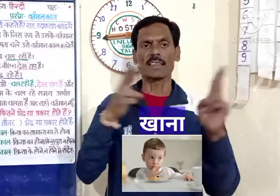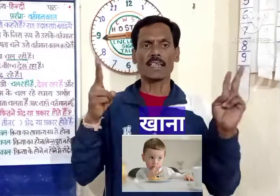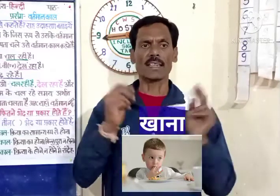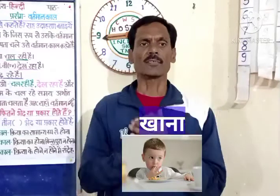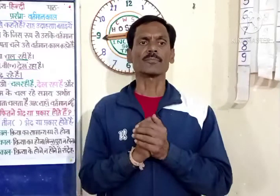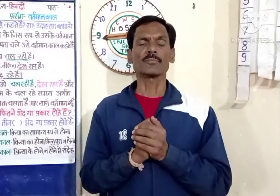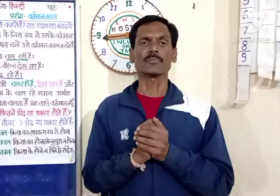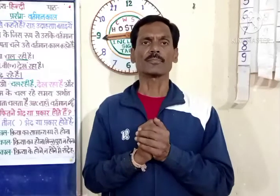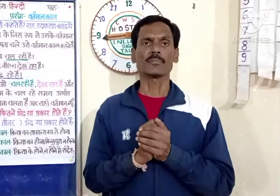क्रियाएं।